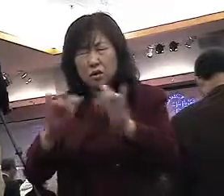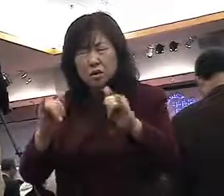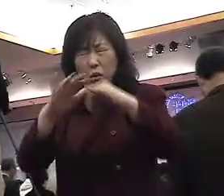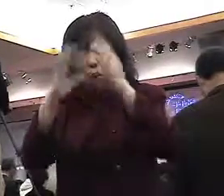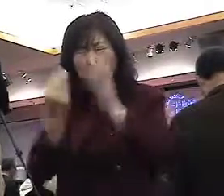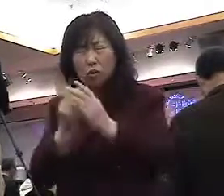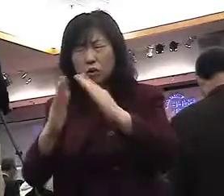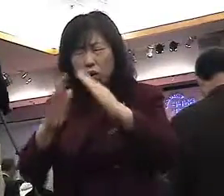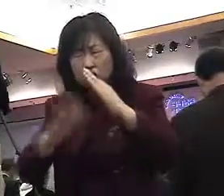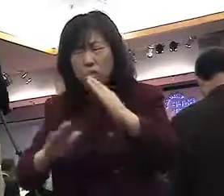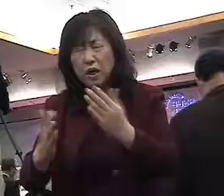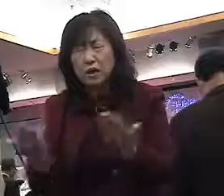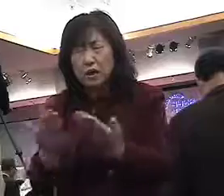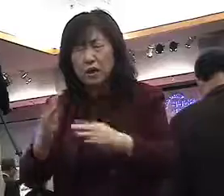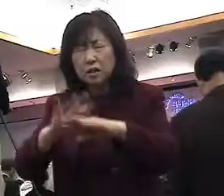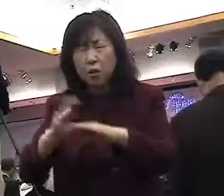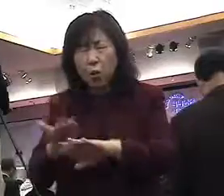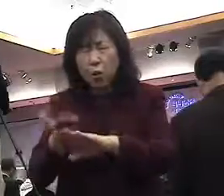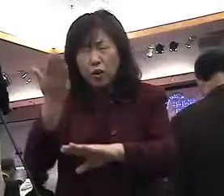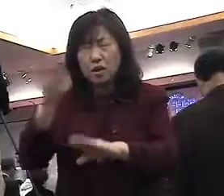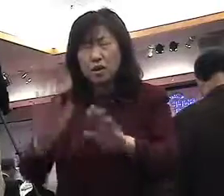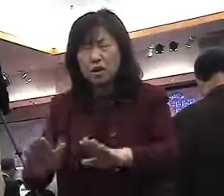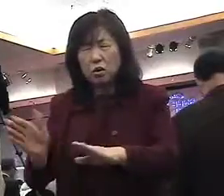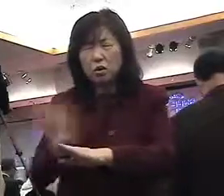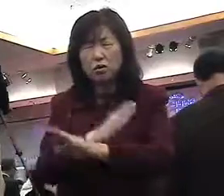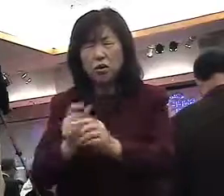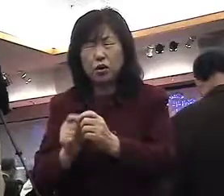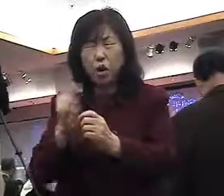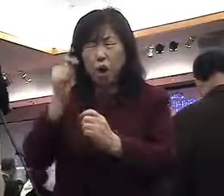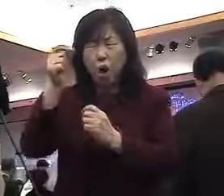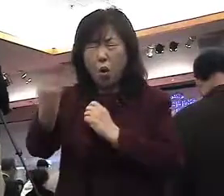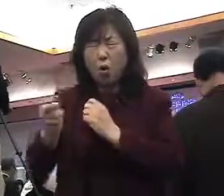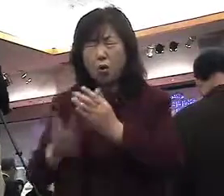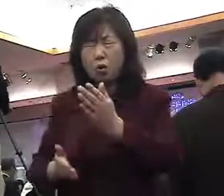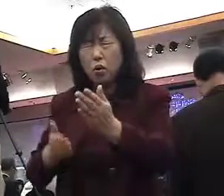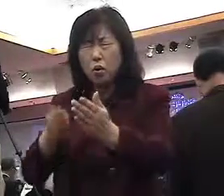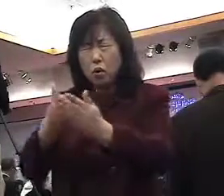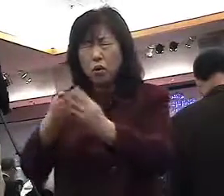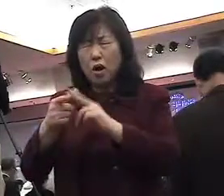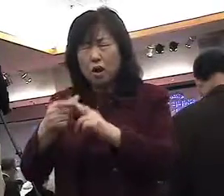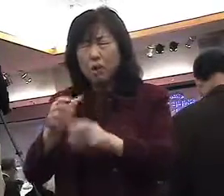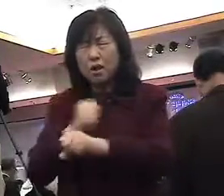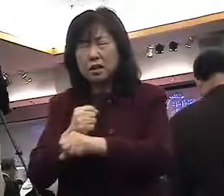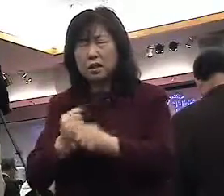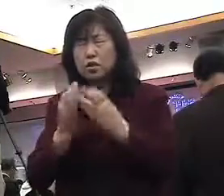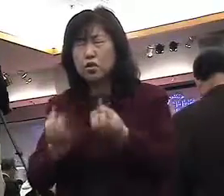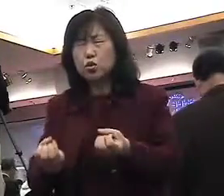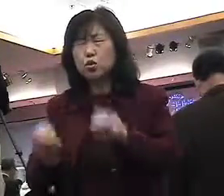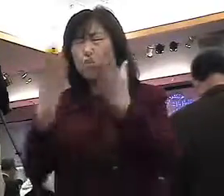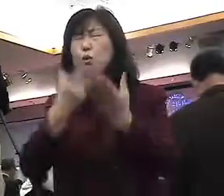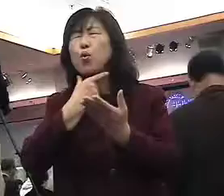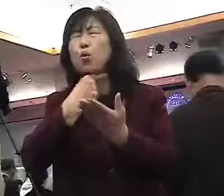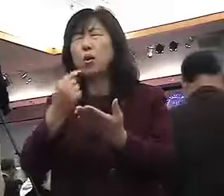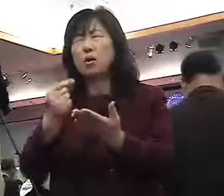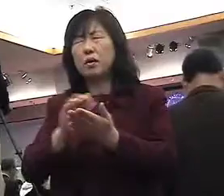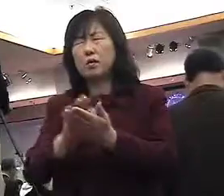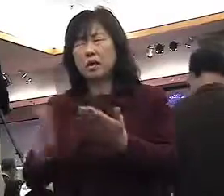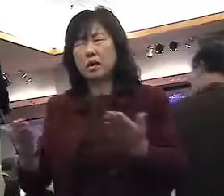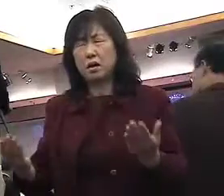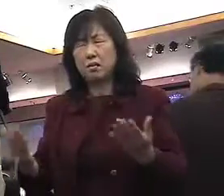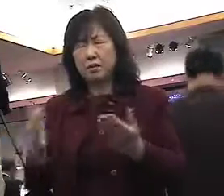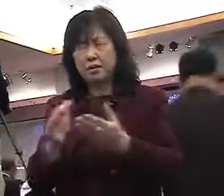그 가정과 일터 위에 이제로부터 영원토록 함께 하시기를 축원하옵나이다. 아멘.